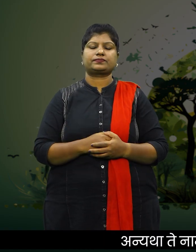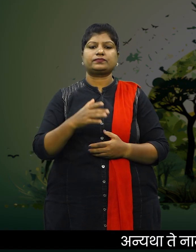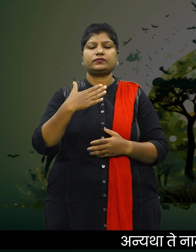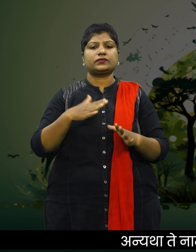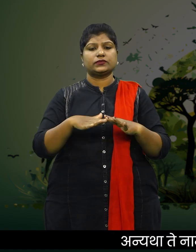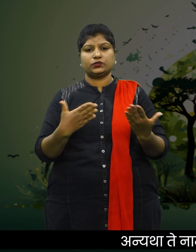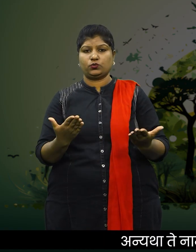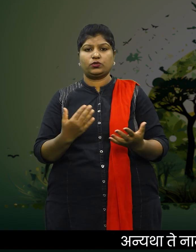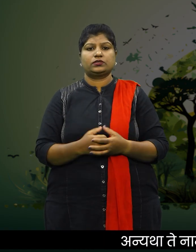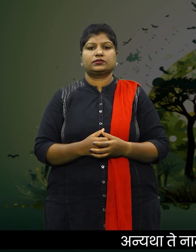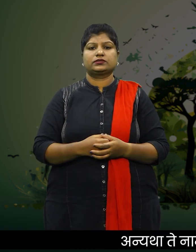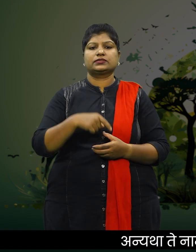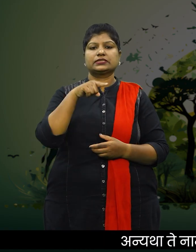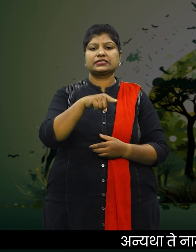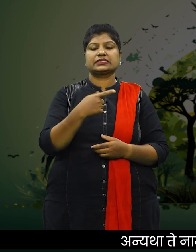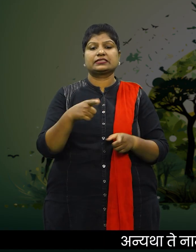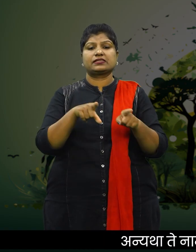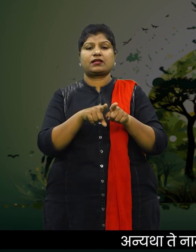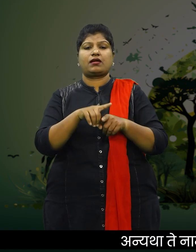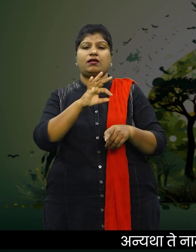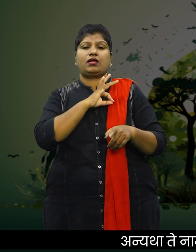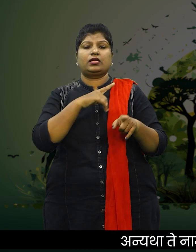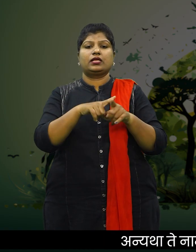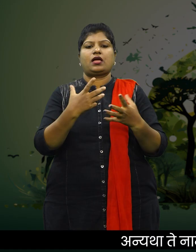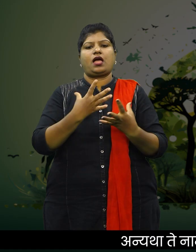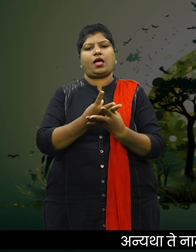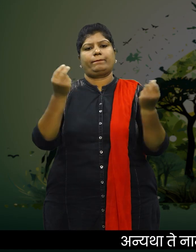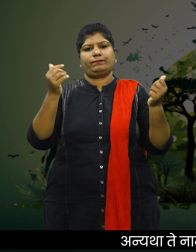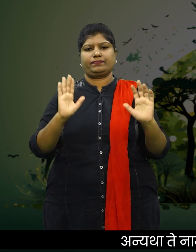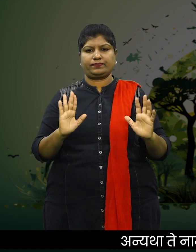अन्यथा ते नामशेष होण्याची शक्यता जास्त आहे.